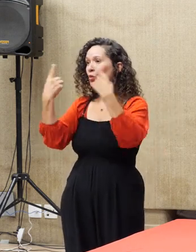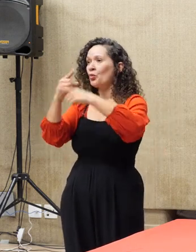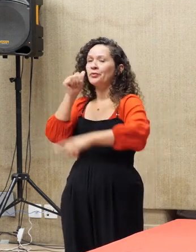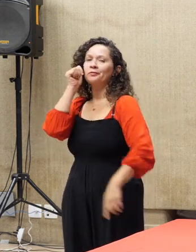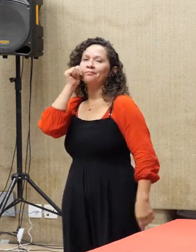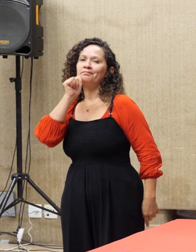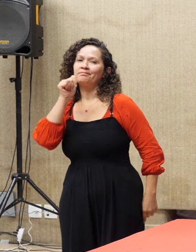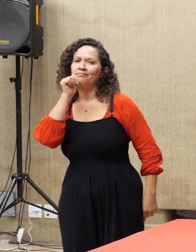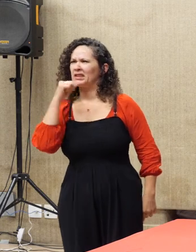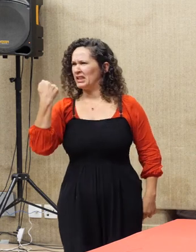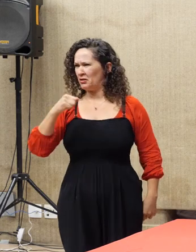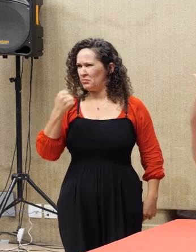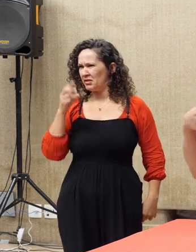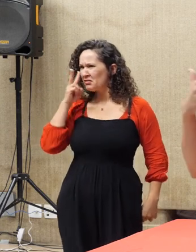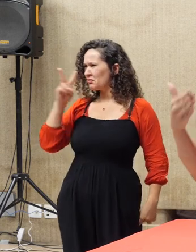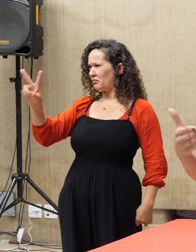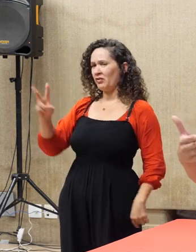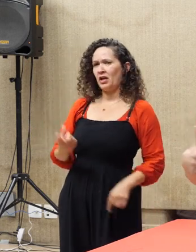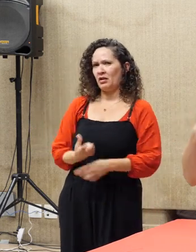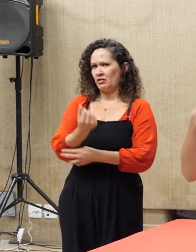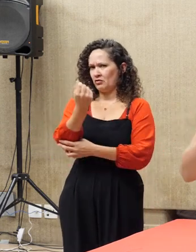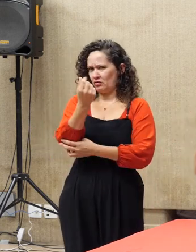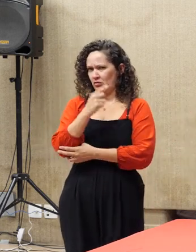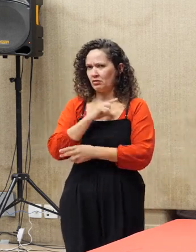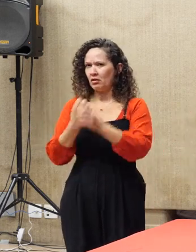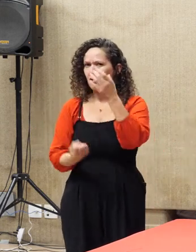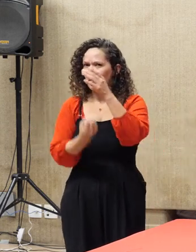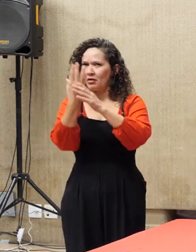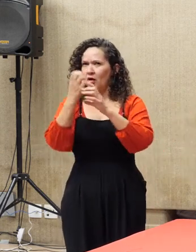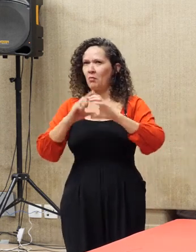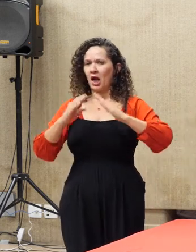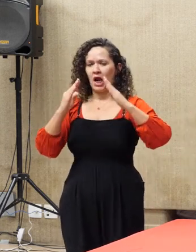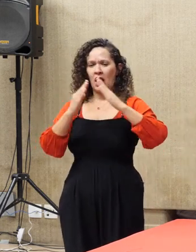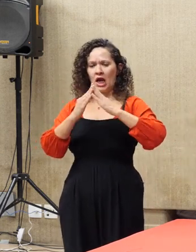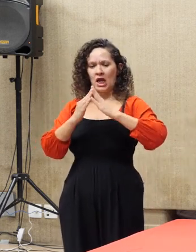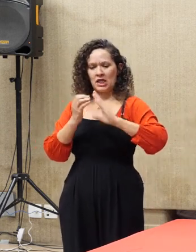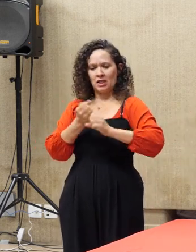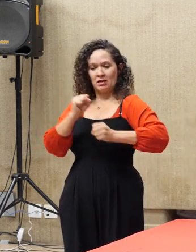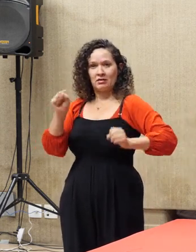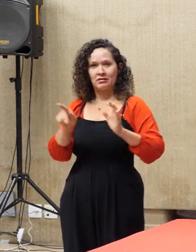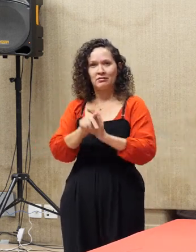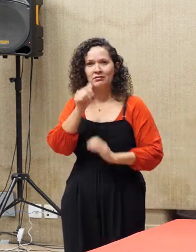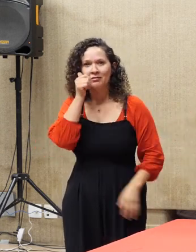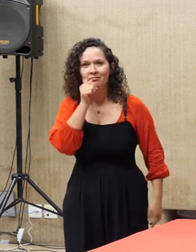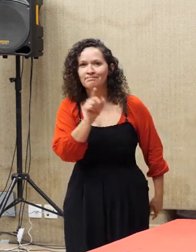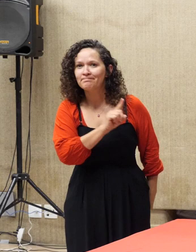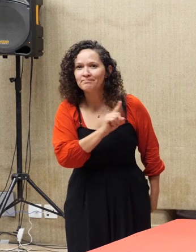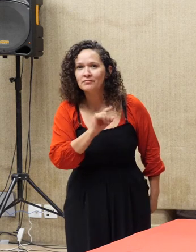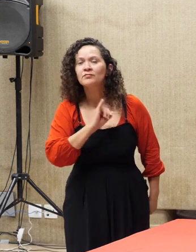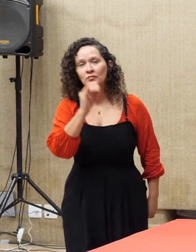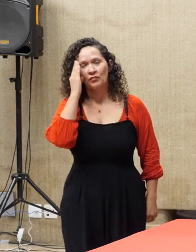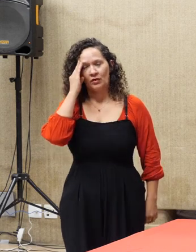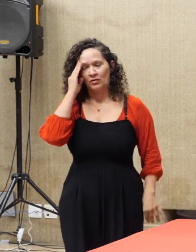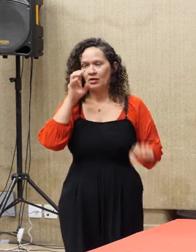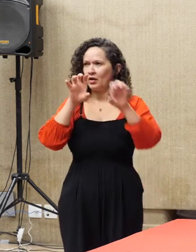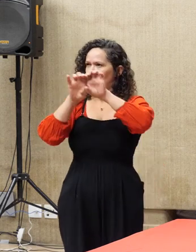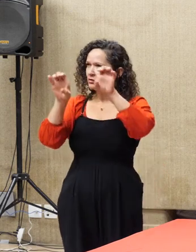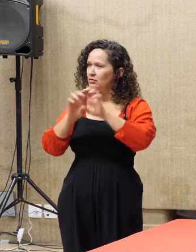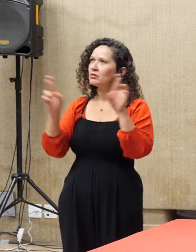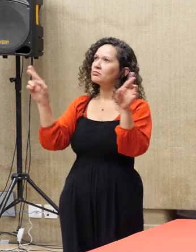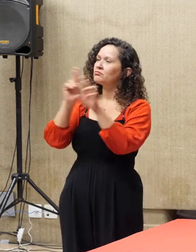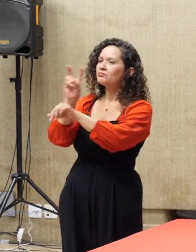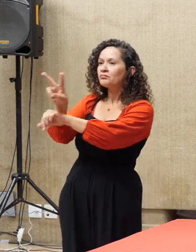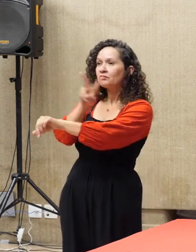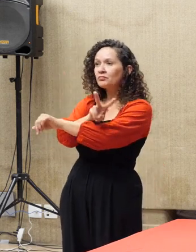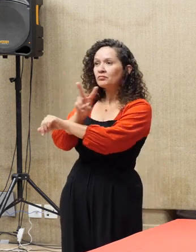mulher. Eu não preciso necessariamente ter dinheiro para construir uma grande casa da mulher. Mas se eu entendo que estruturar a rede